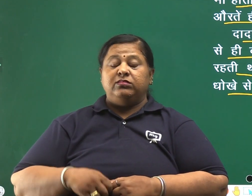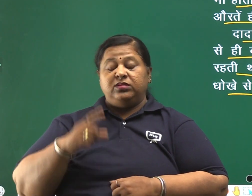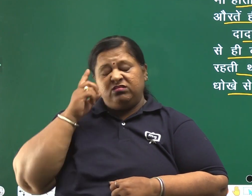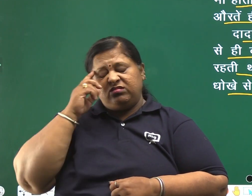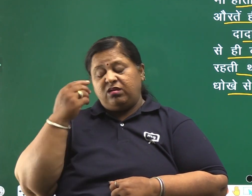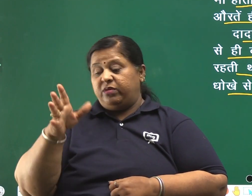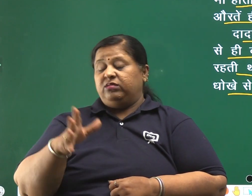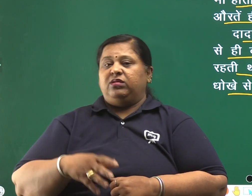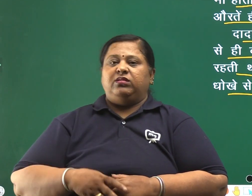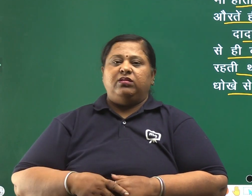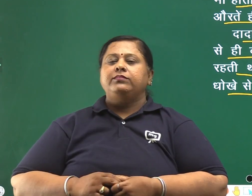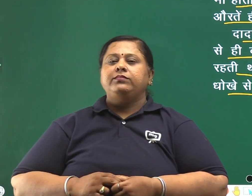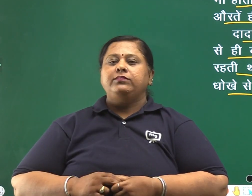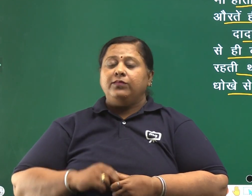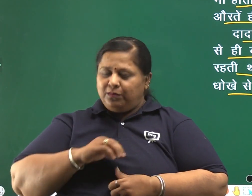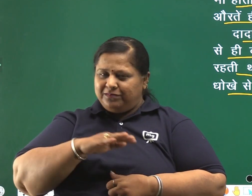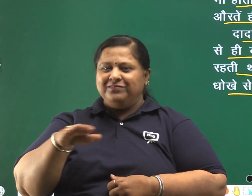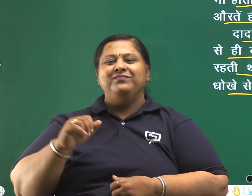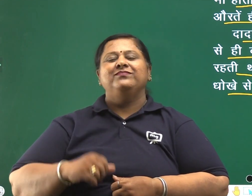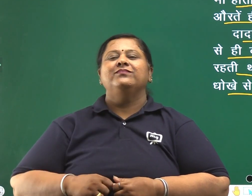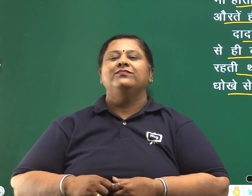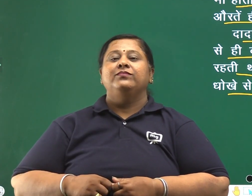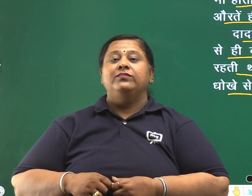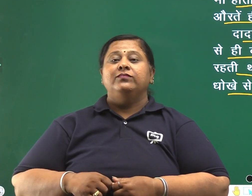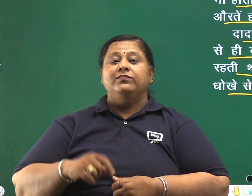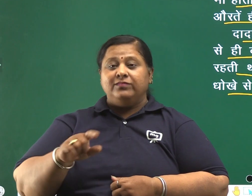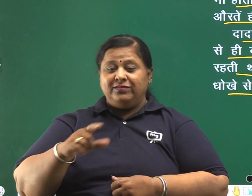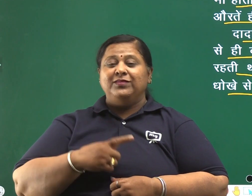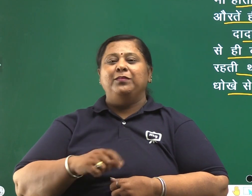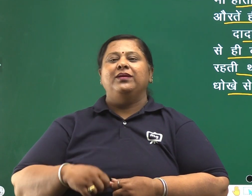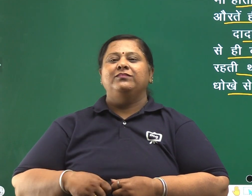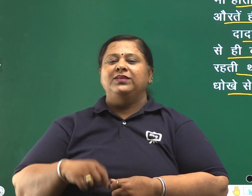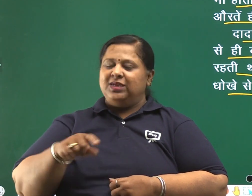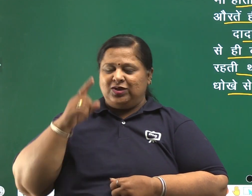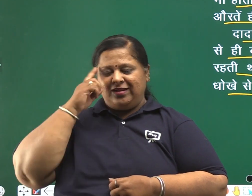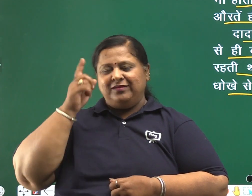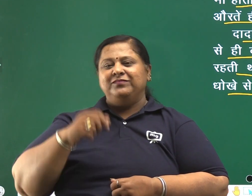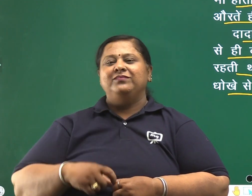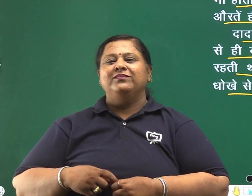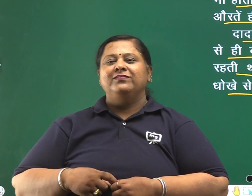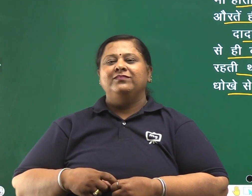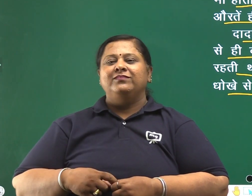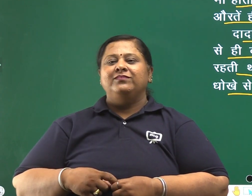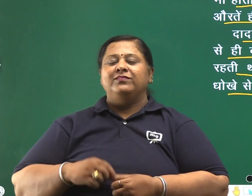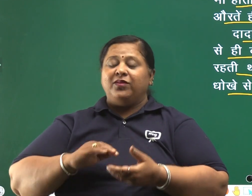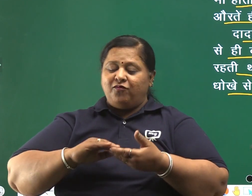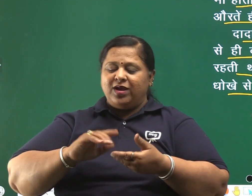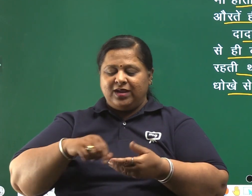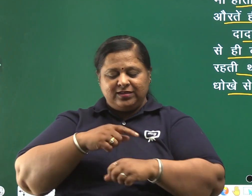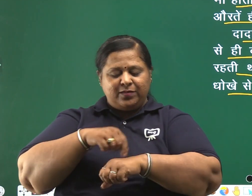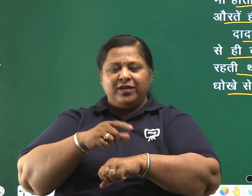जान पड़ता था। बच्चों, आपने यहाँ जाना, विवाह के